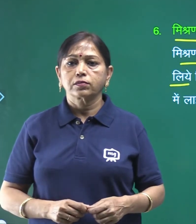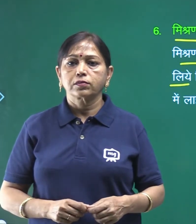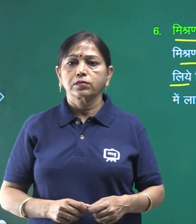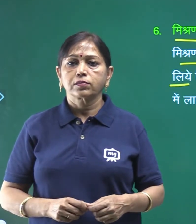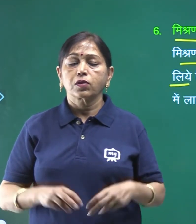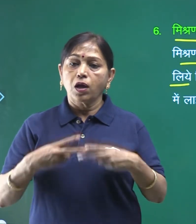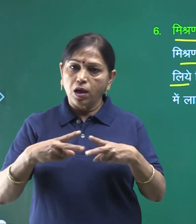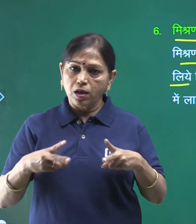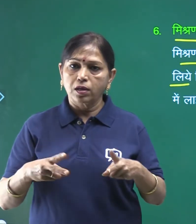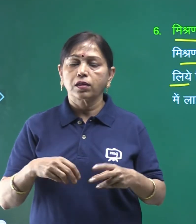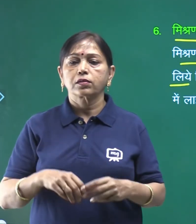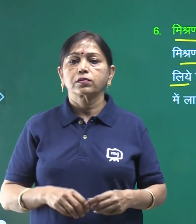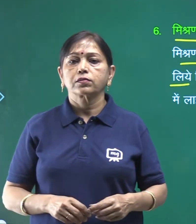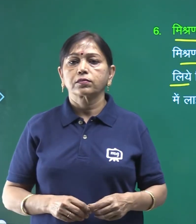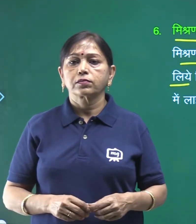विभिन्न प्रकार की